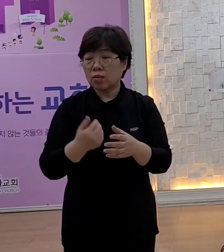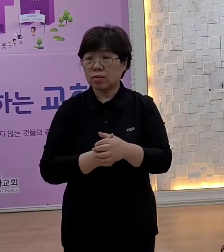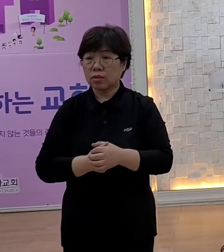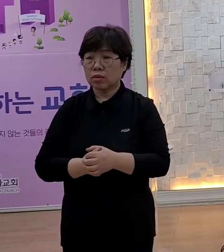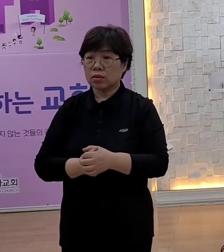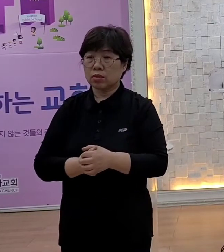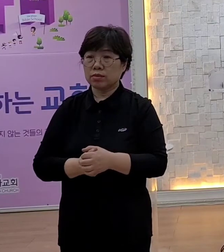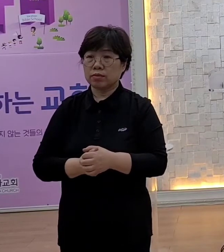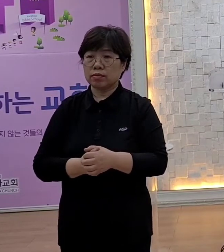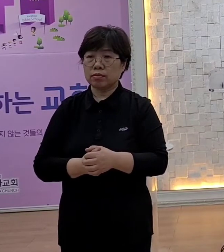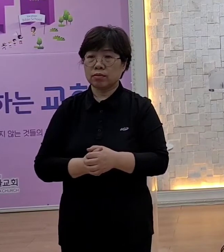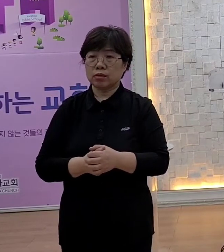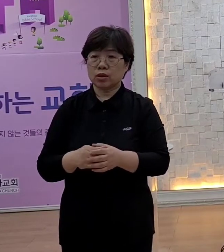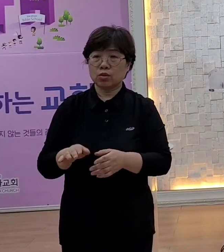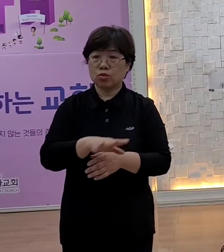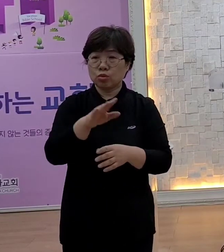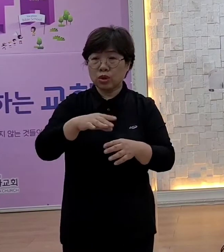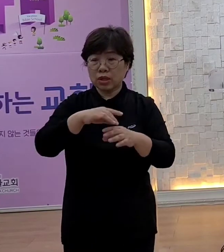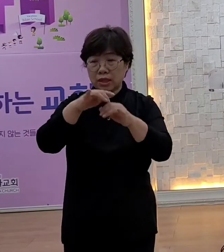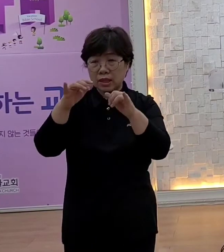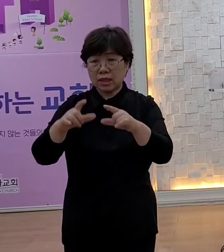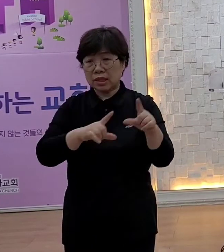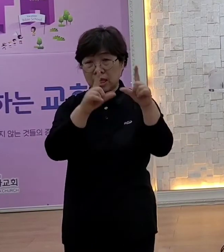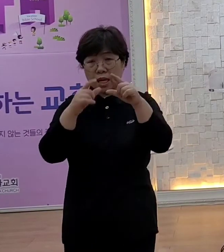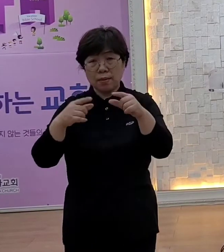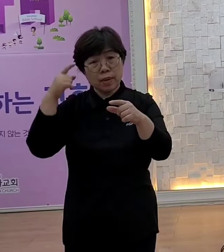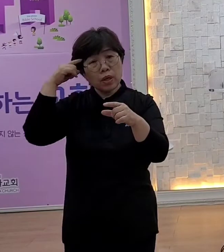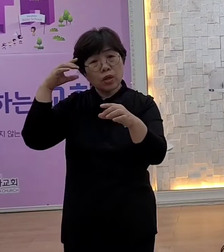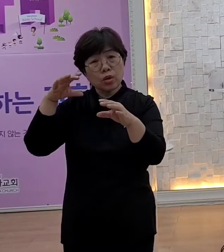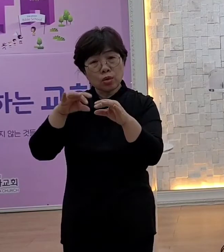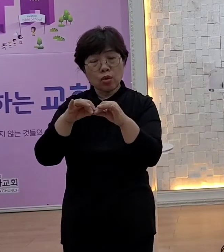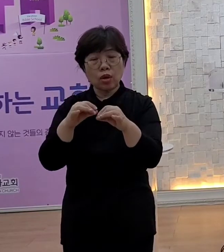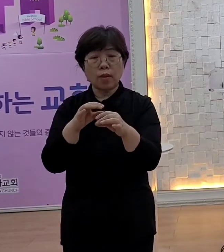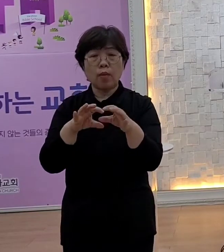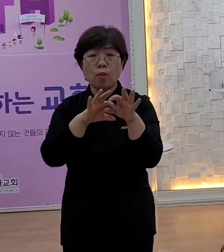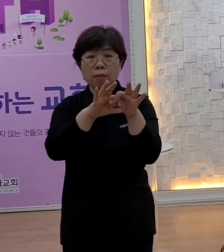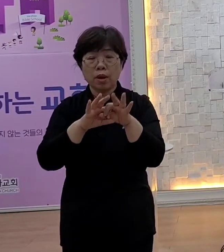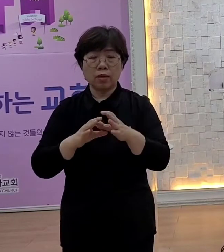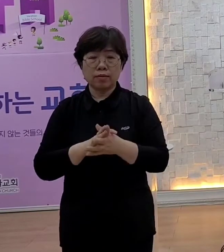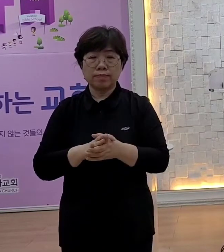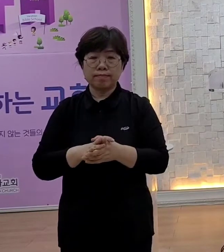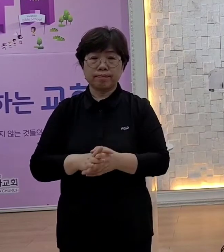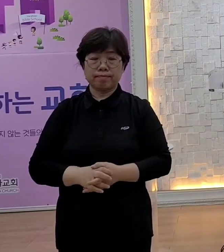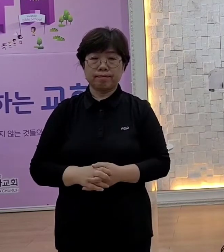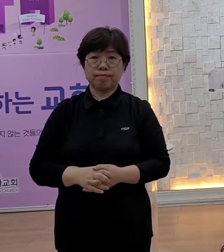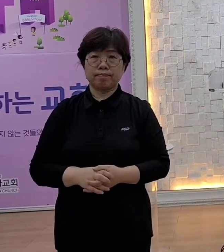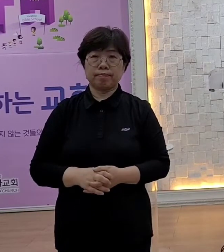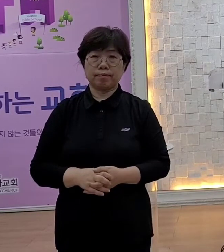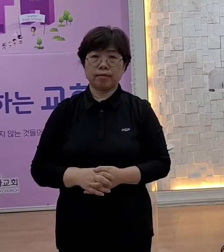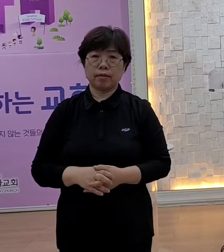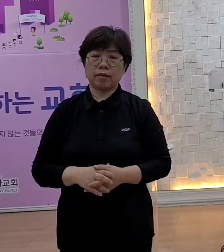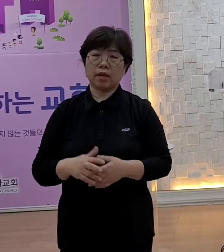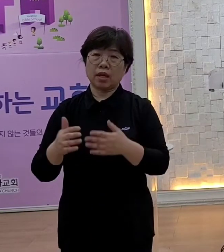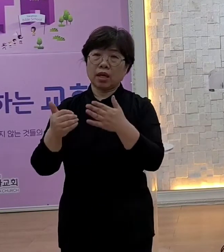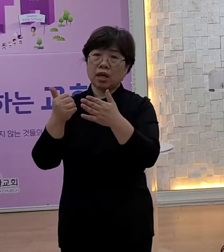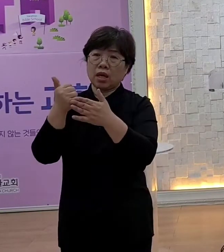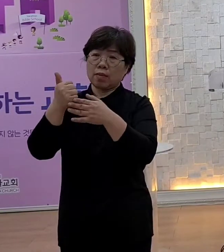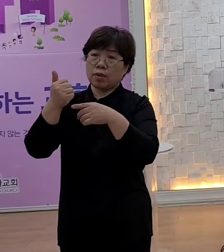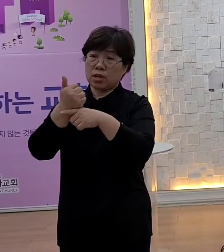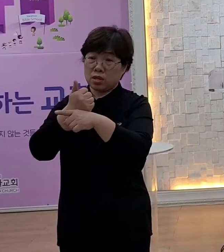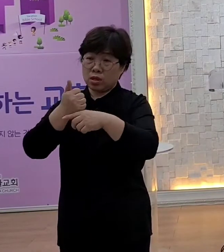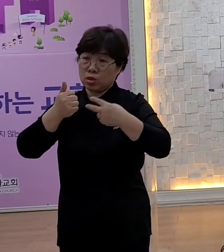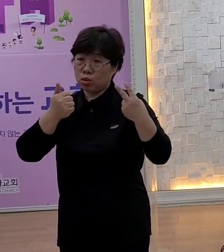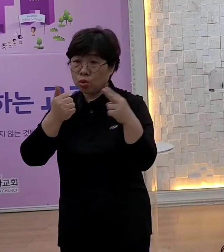이제 결론적으로 적용해 보면 어떤 말이 됩니까? 하나님께서 정말 이 말도 안 되는 이 뜻을